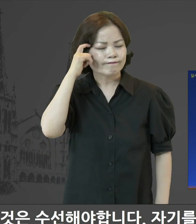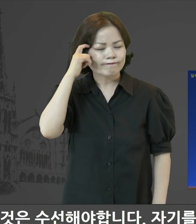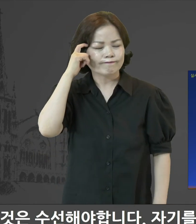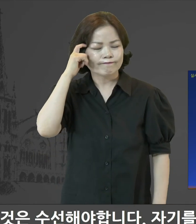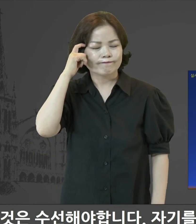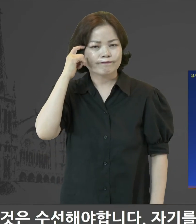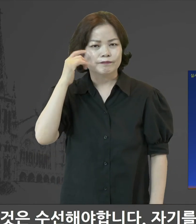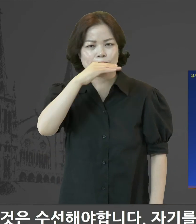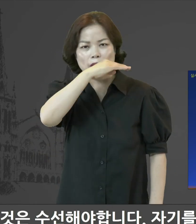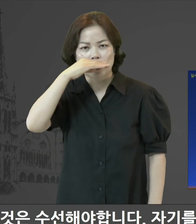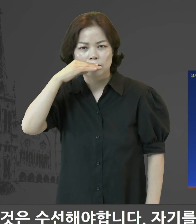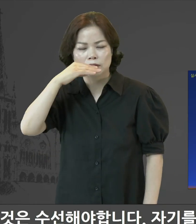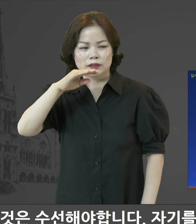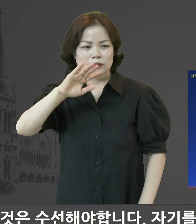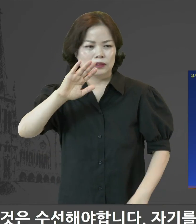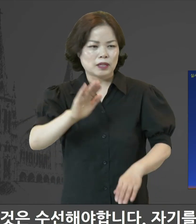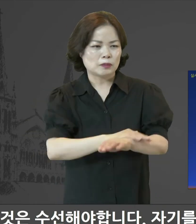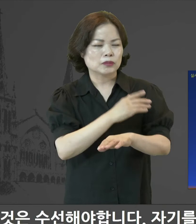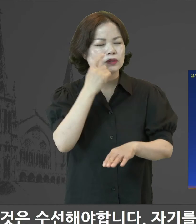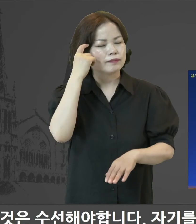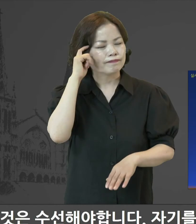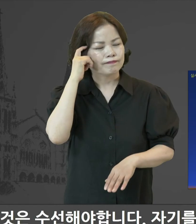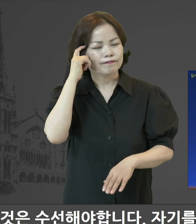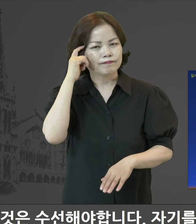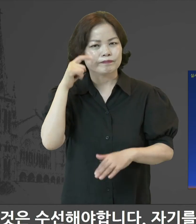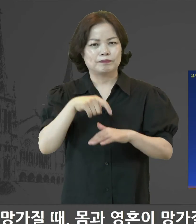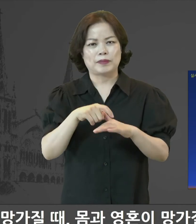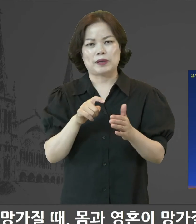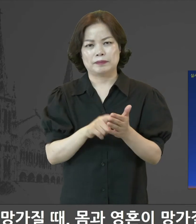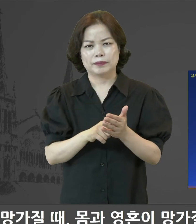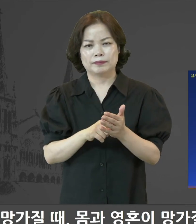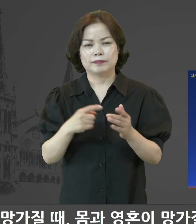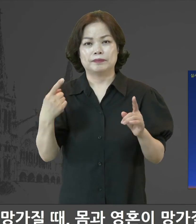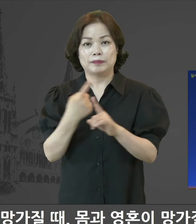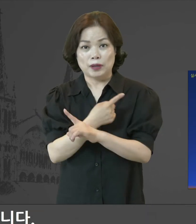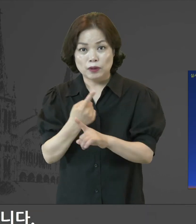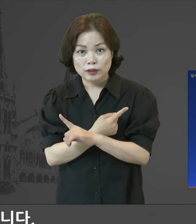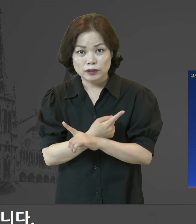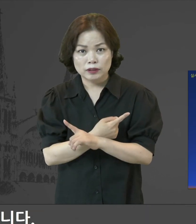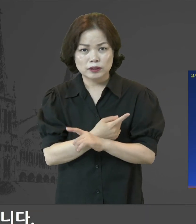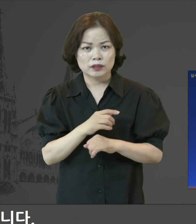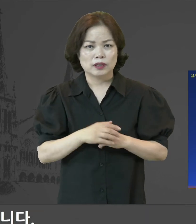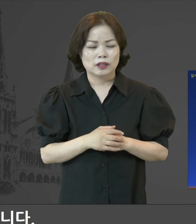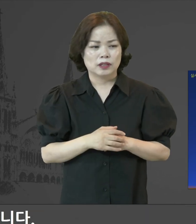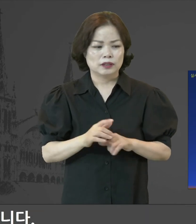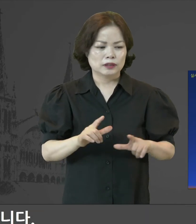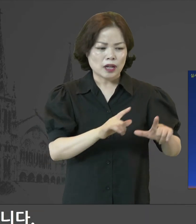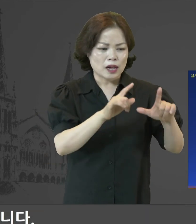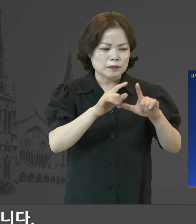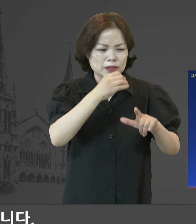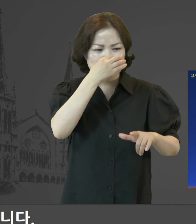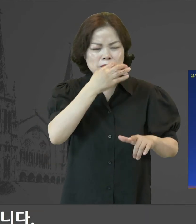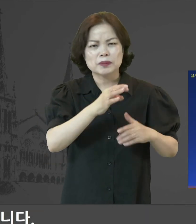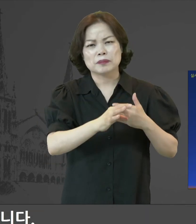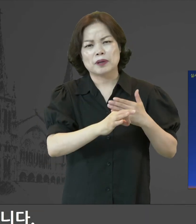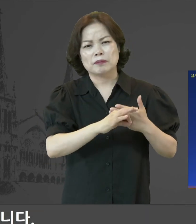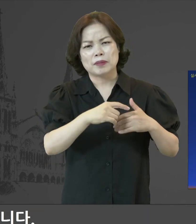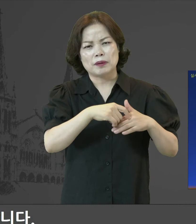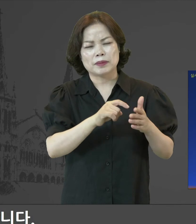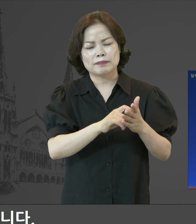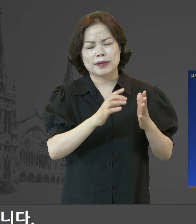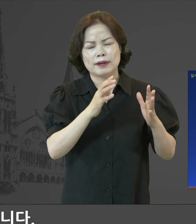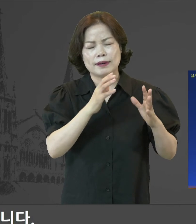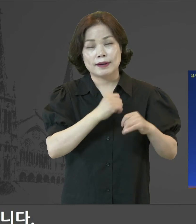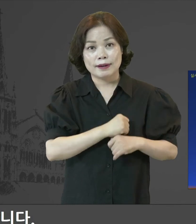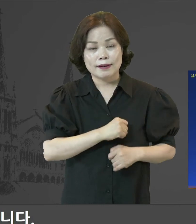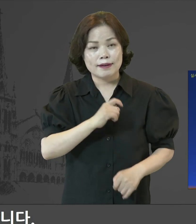됩니다. 삐뚤어진 마음들 바로 잡아야 됩니다. 여러분, 삶이 힘들면요 마음이 많이 망가집니다.